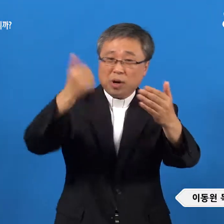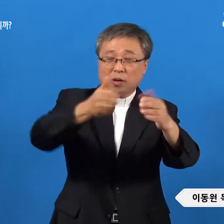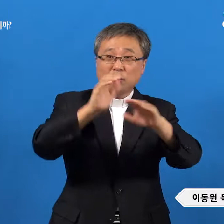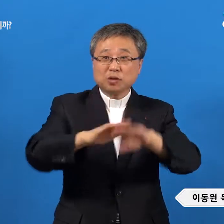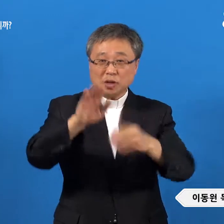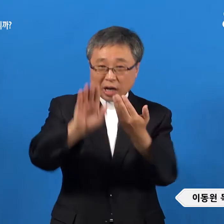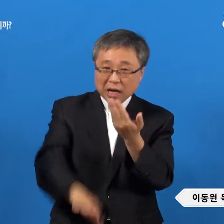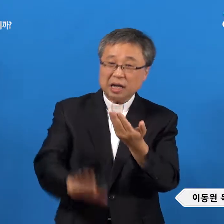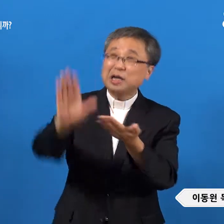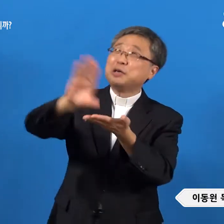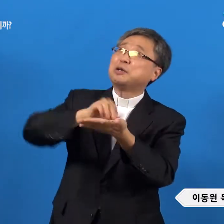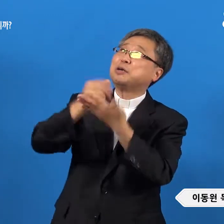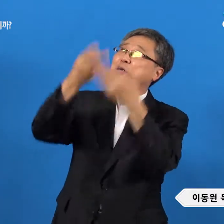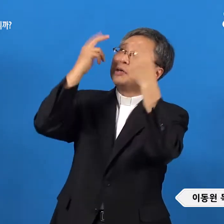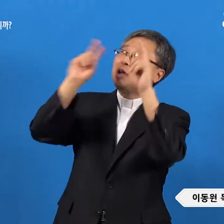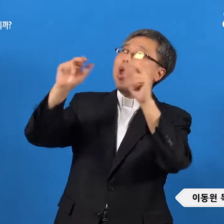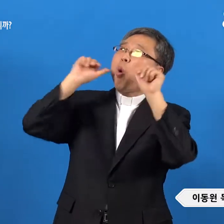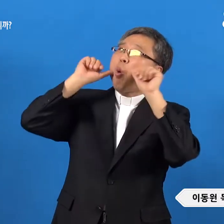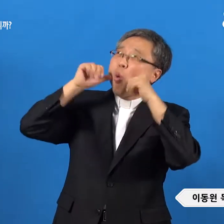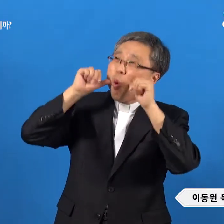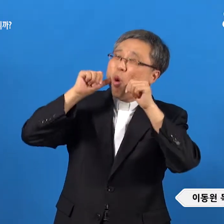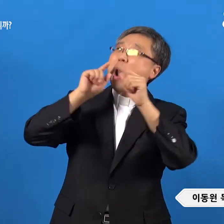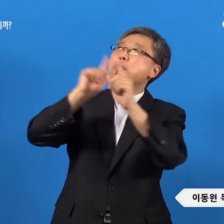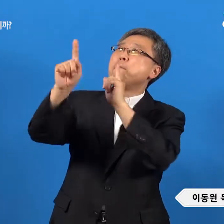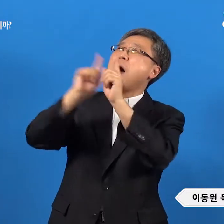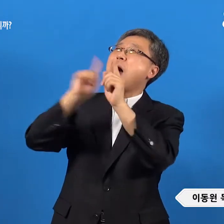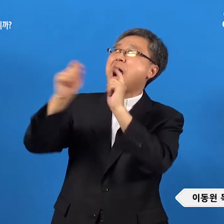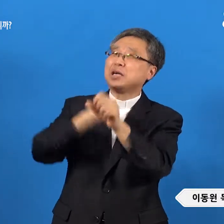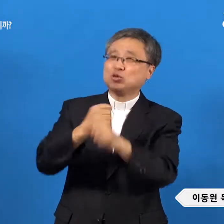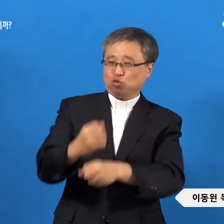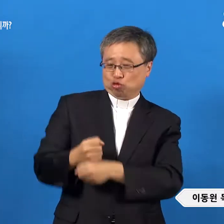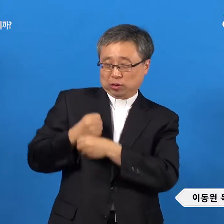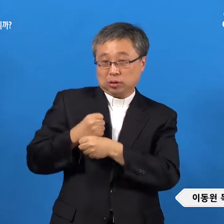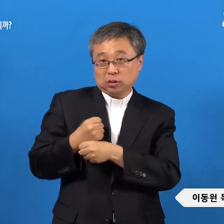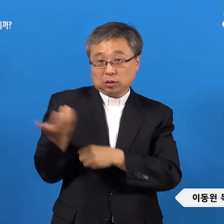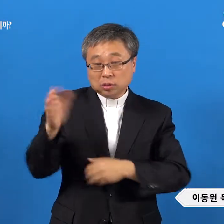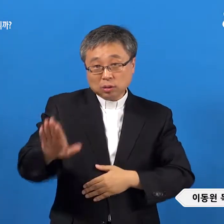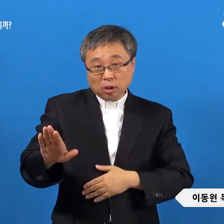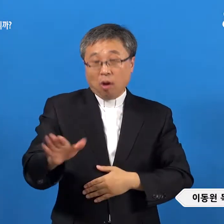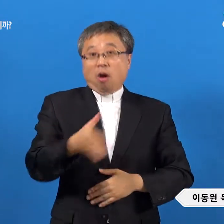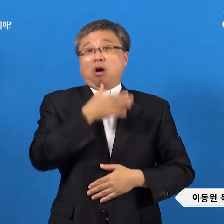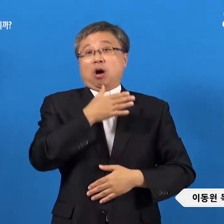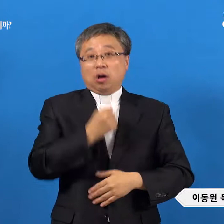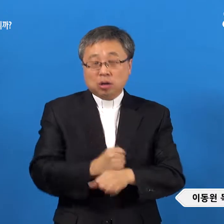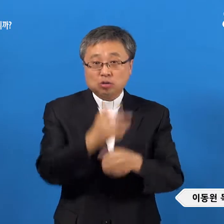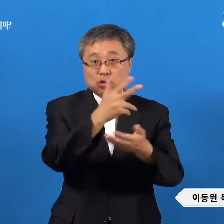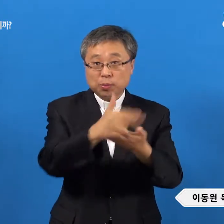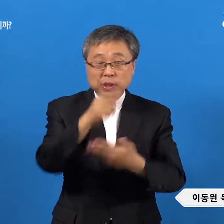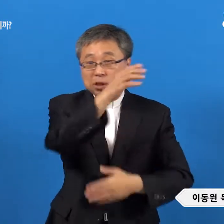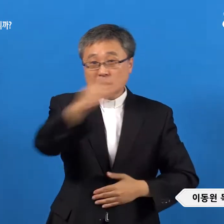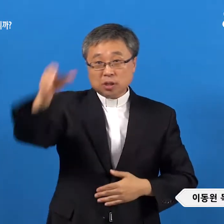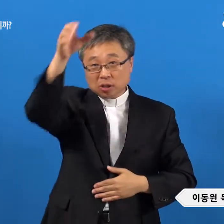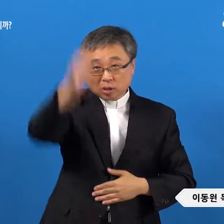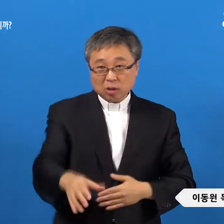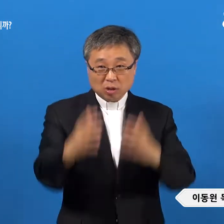아래서 그리스도를 향해 조롱의 언사를 뱉고 있는 군인들, 그런데 뜻밖의 주님은 이 십자가사의 고통의